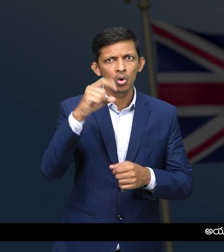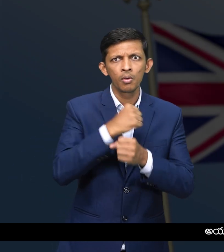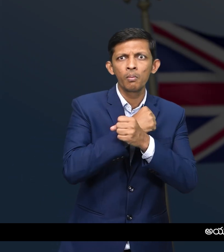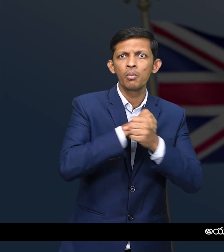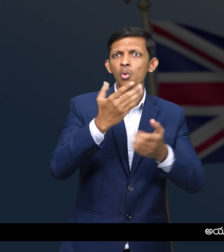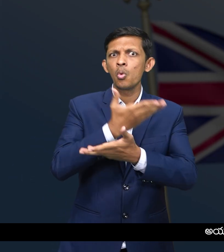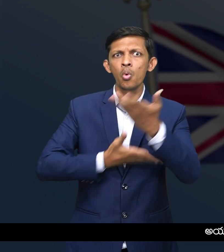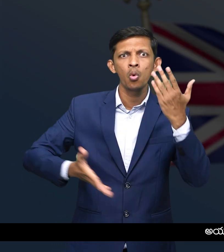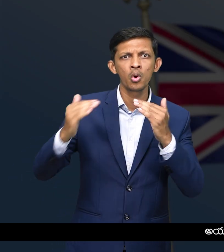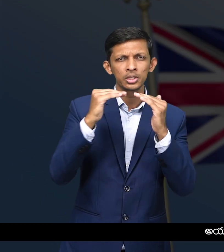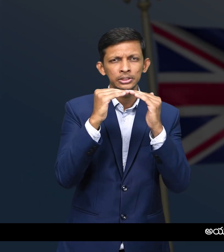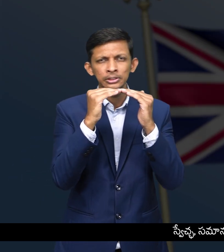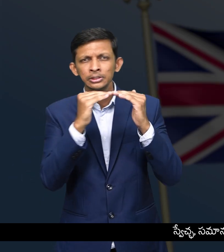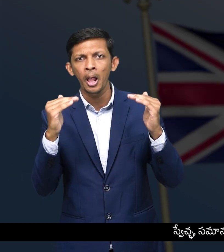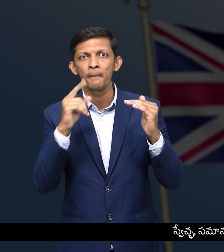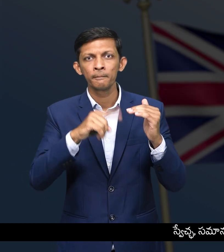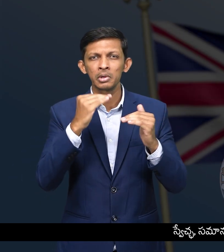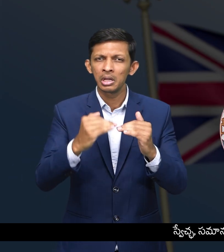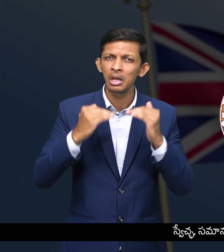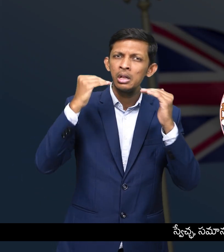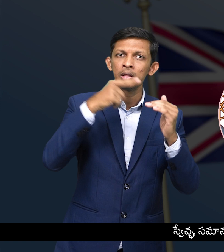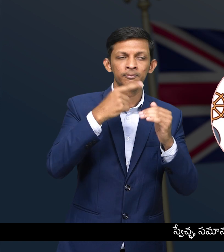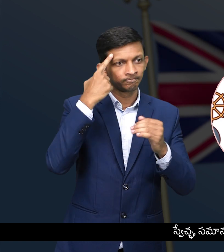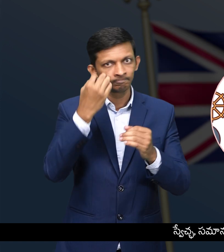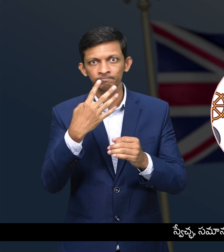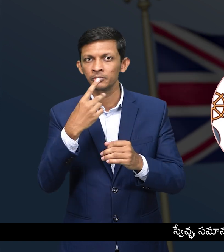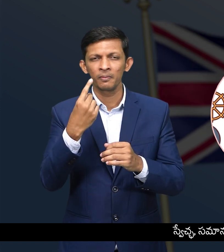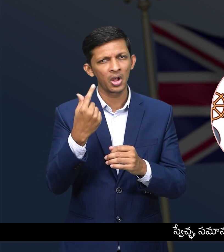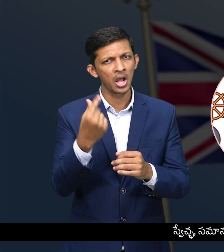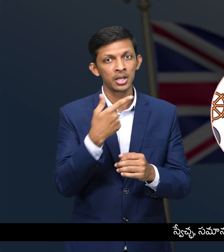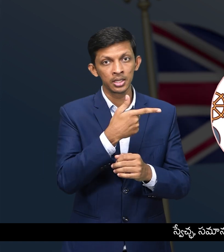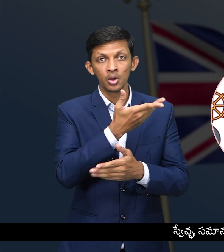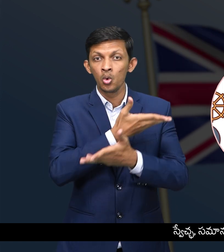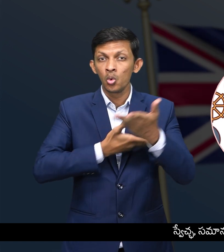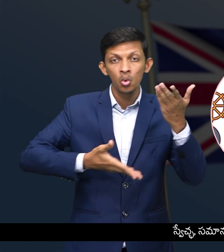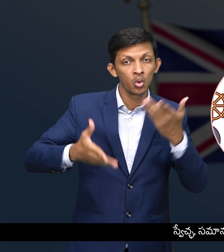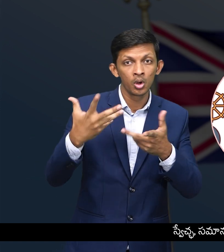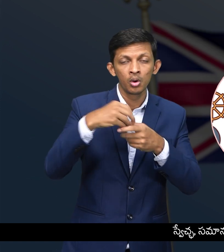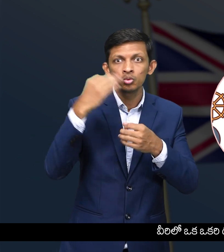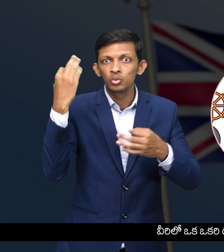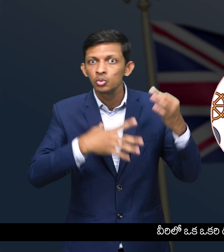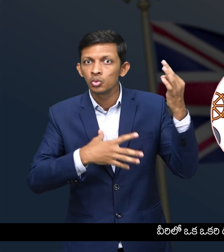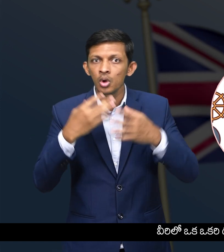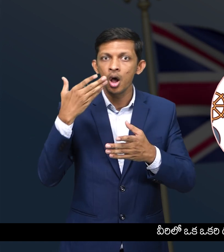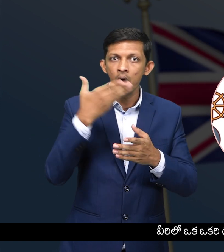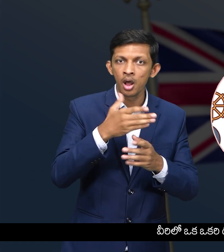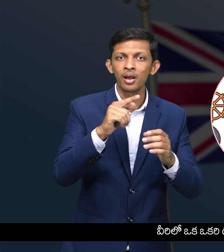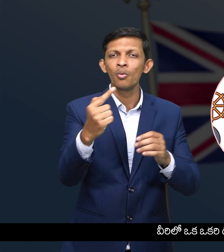వంటి సంస్కర్తలు స్వేచ్ఛ, సమానత్వం, గౌరవం కోసం పోరాడారు. వీరిలో ఒకరి